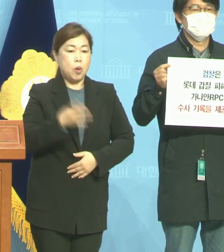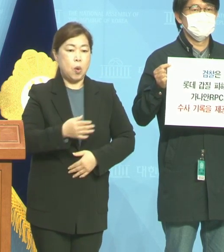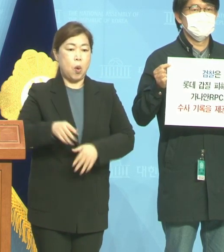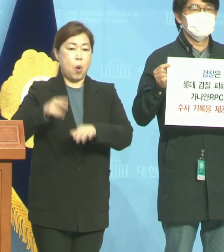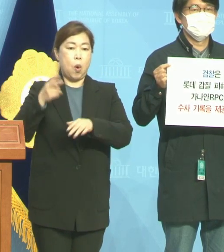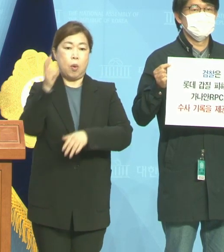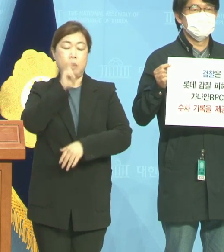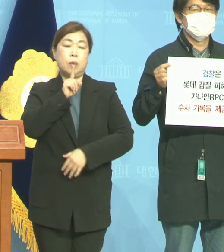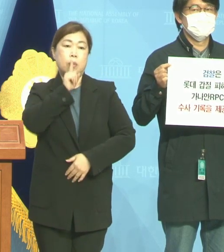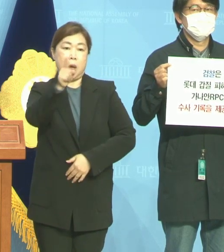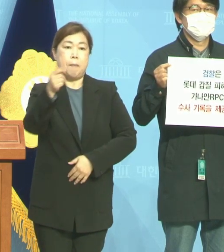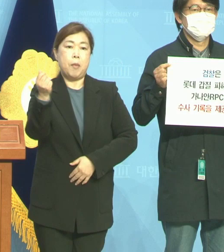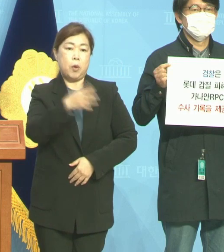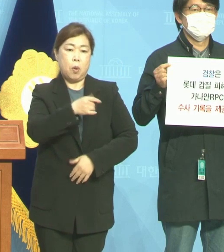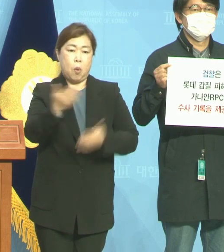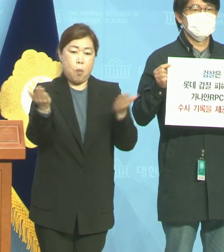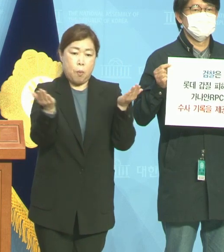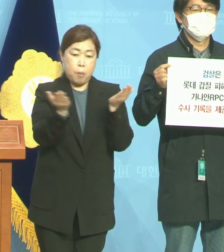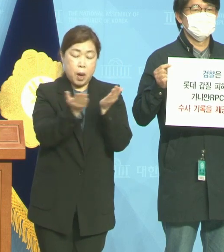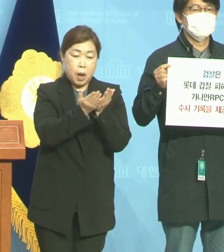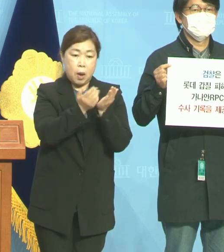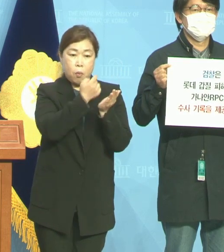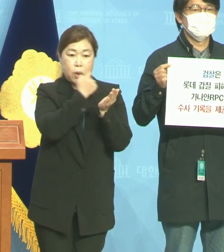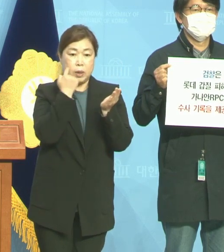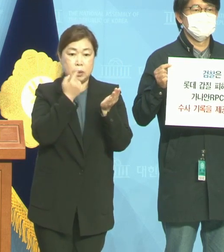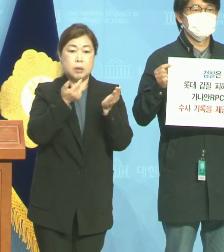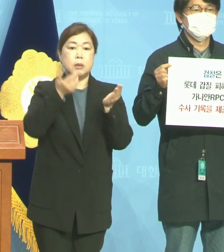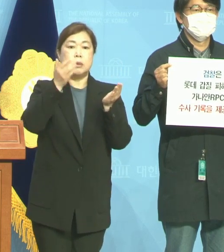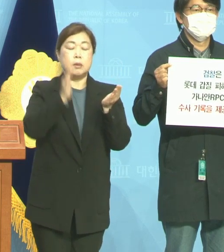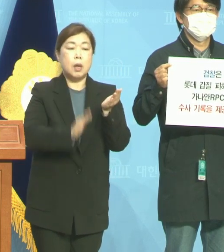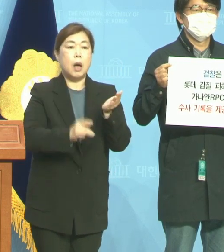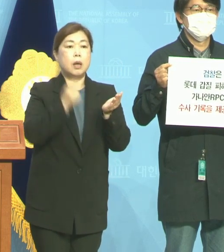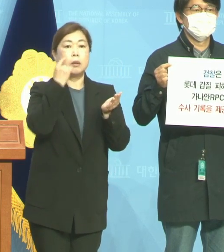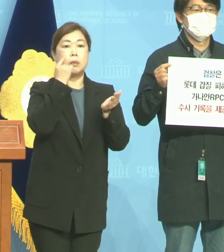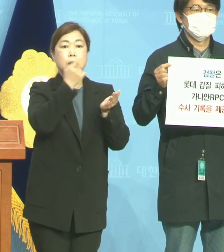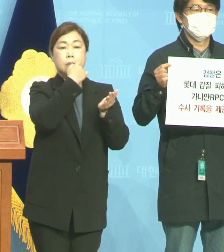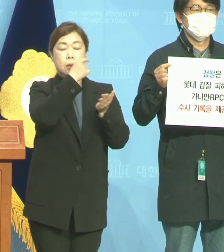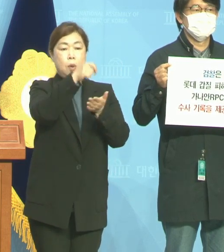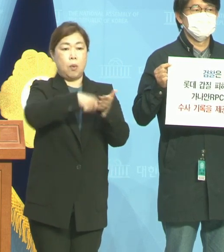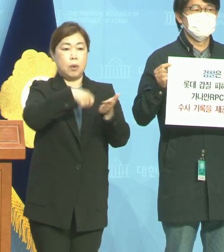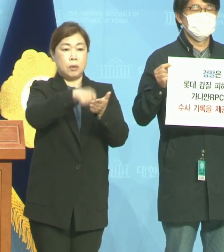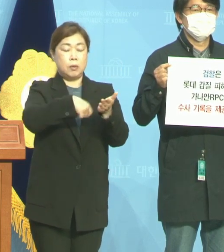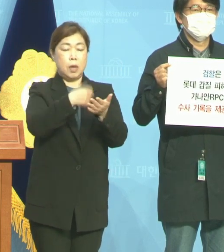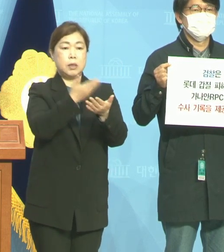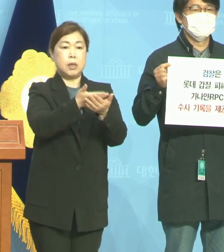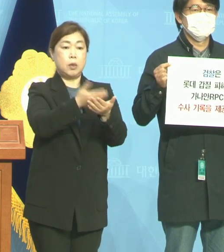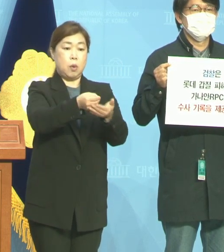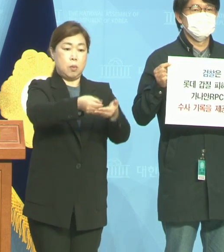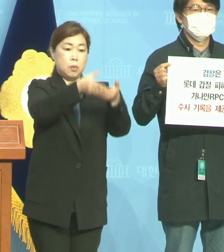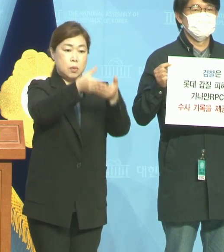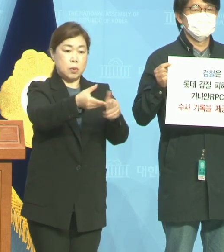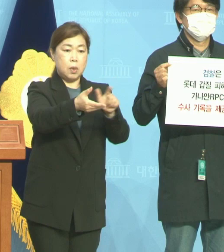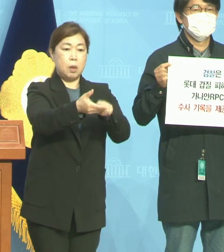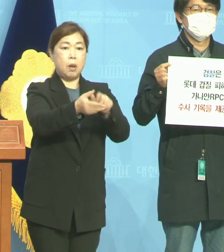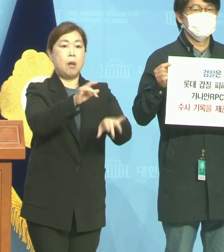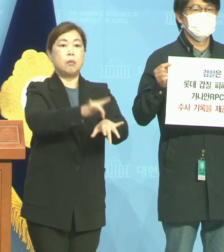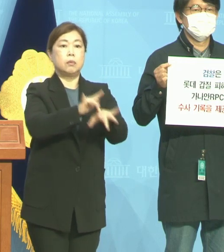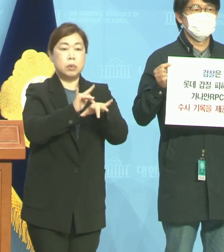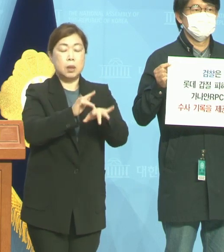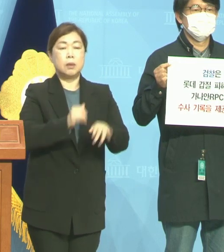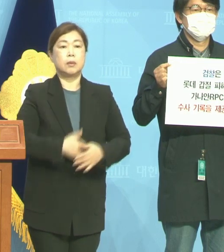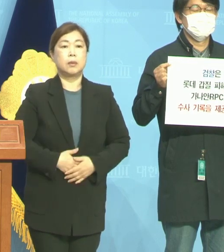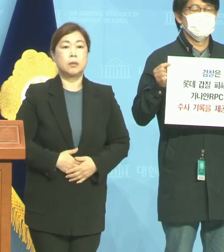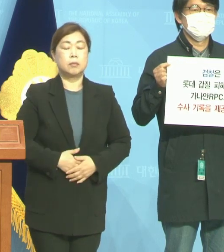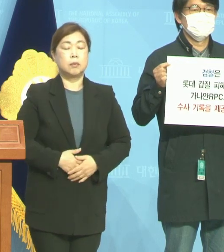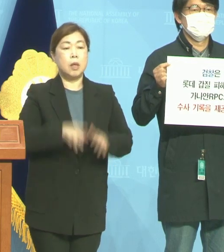버너를 겨우 확인했지만 현재까지도 사건 자료는 나타나지 않고 있습니다 당시